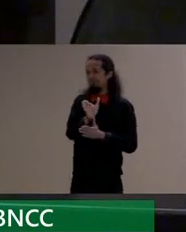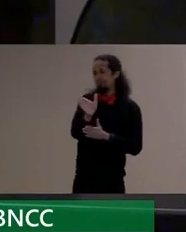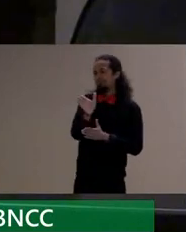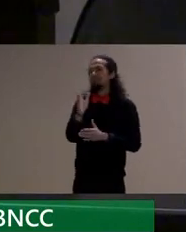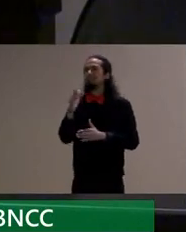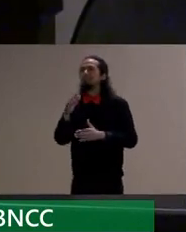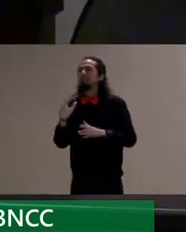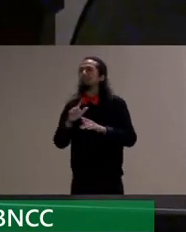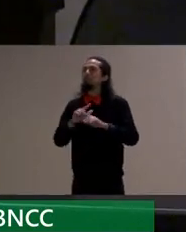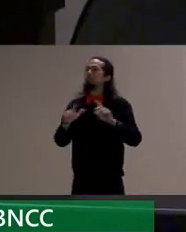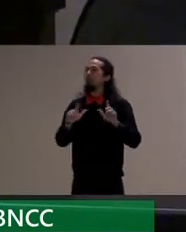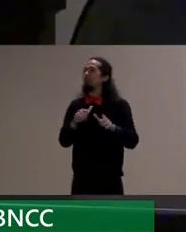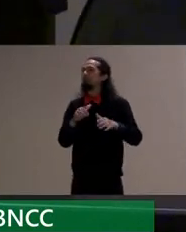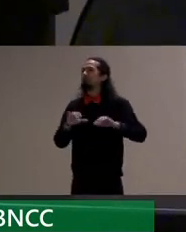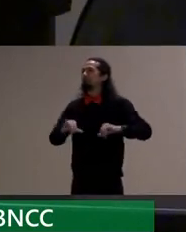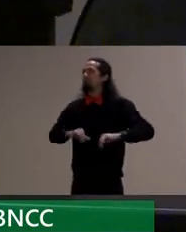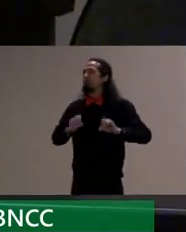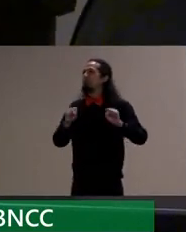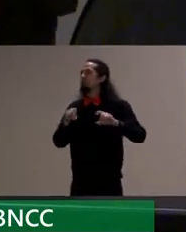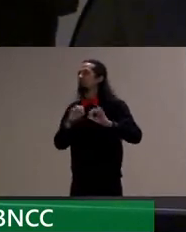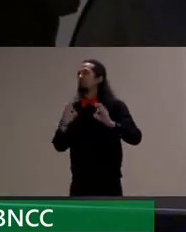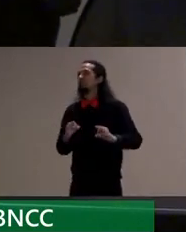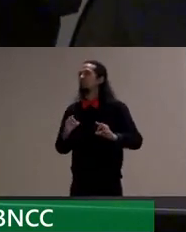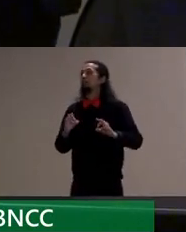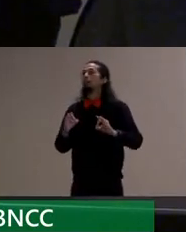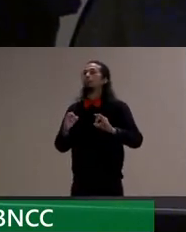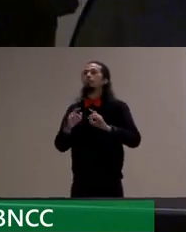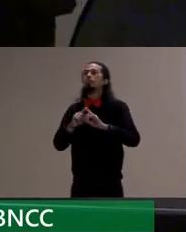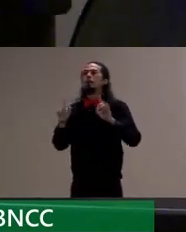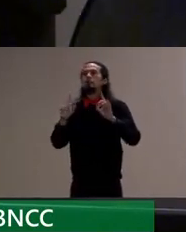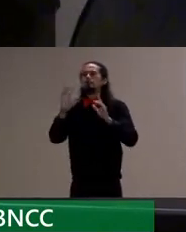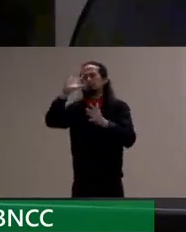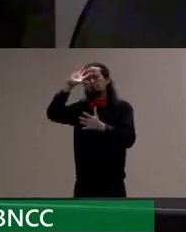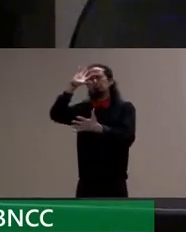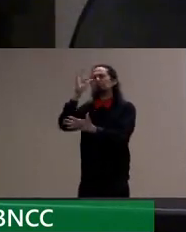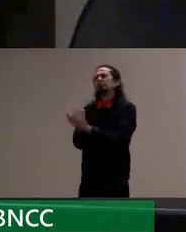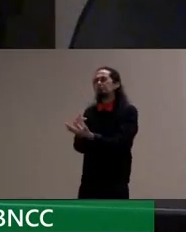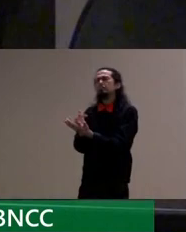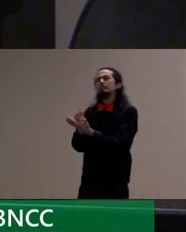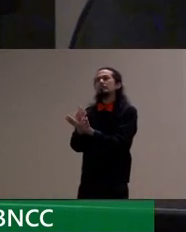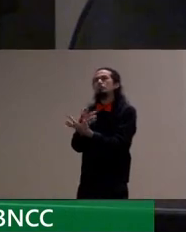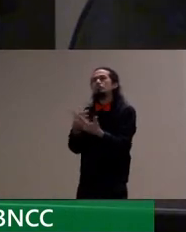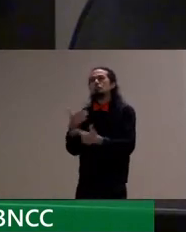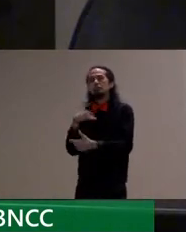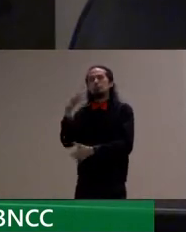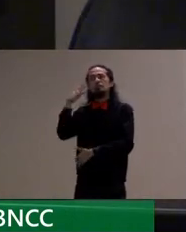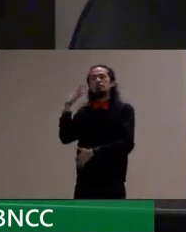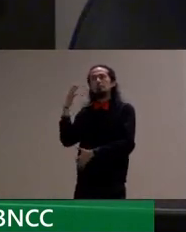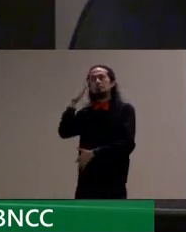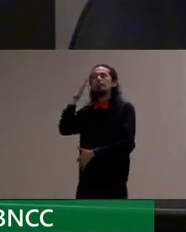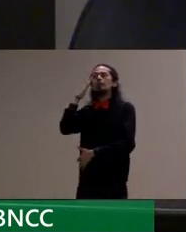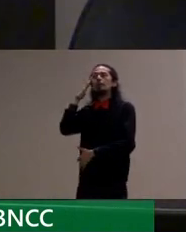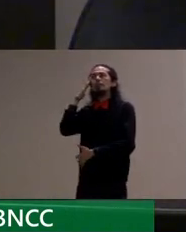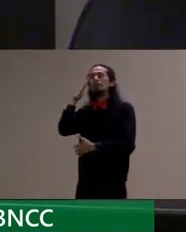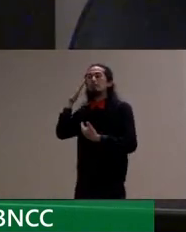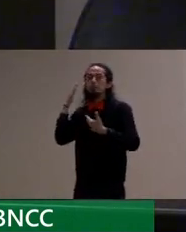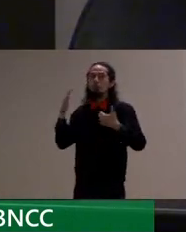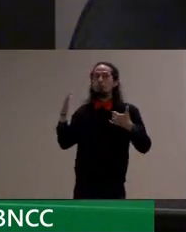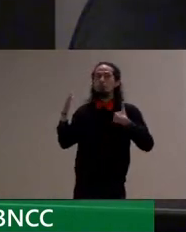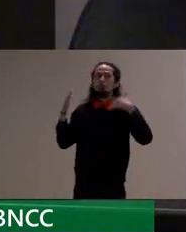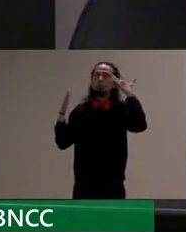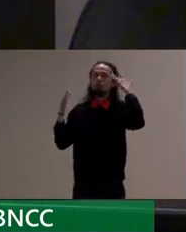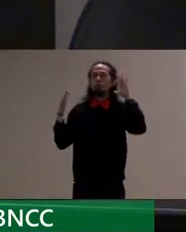cercam com fé no que sei e no que não sei